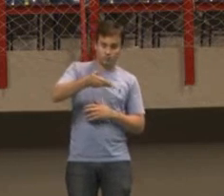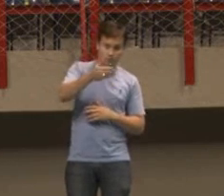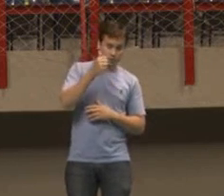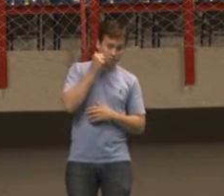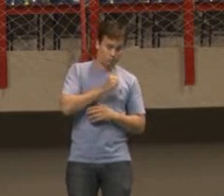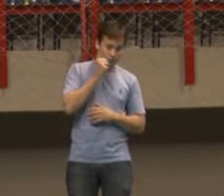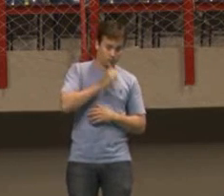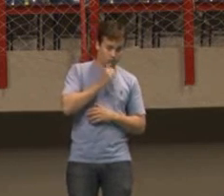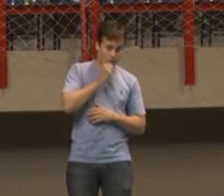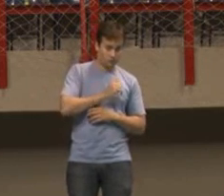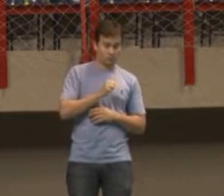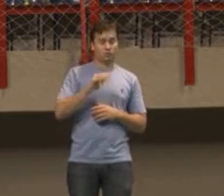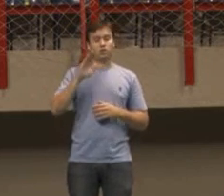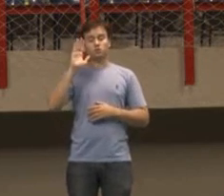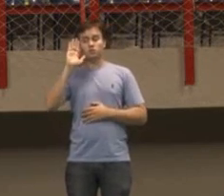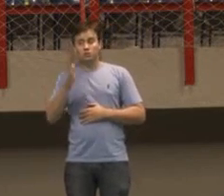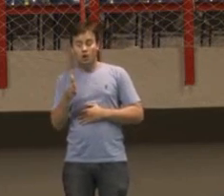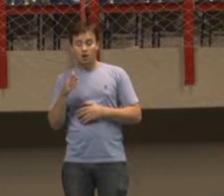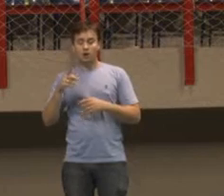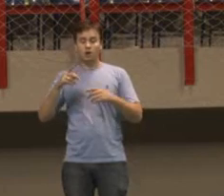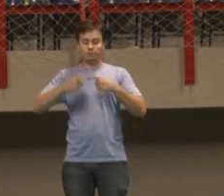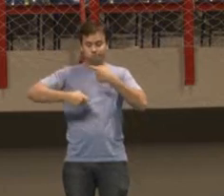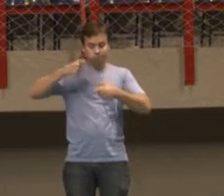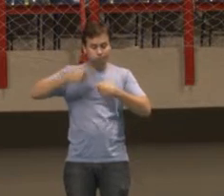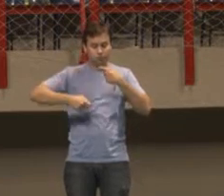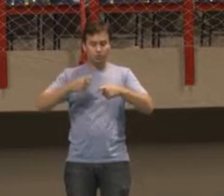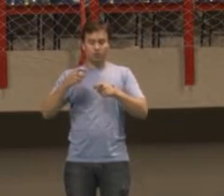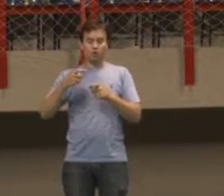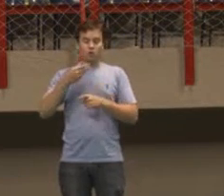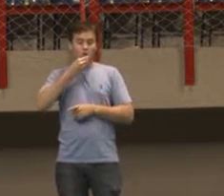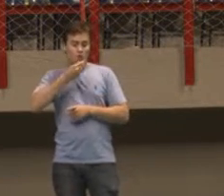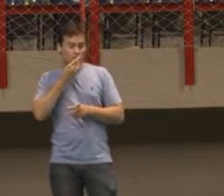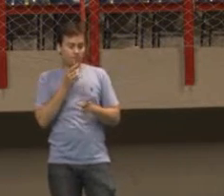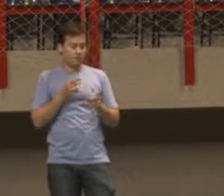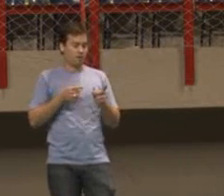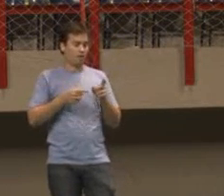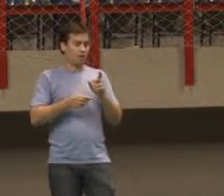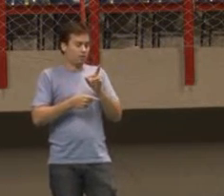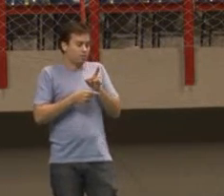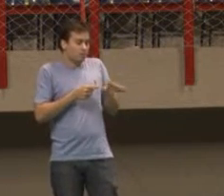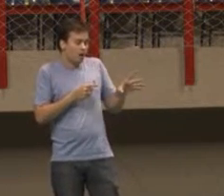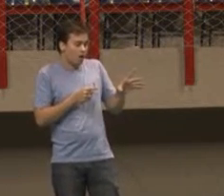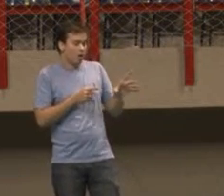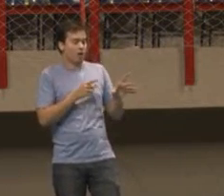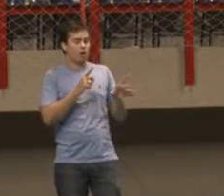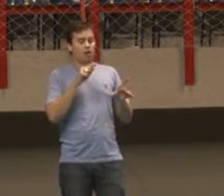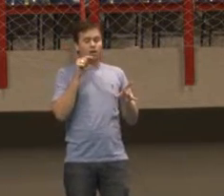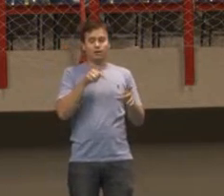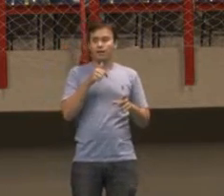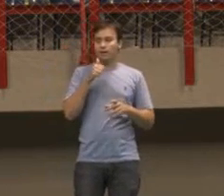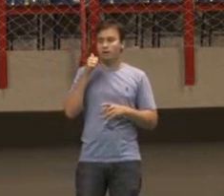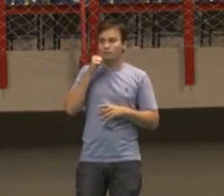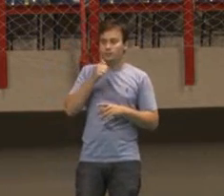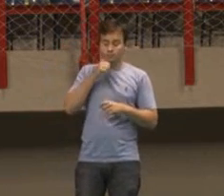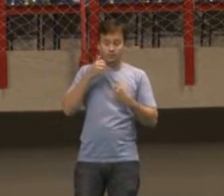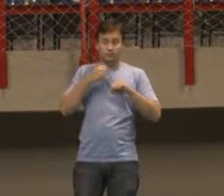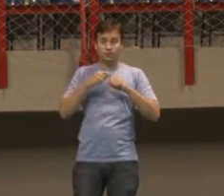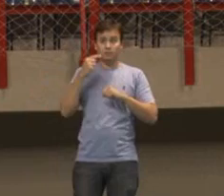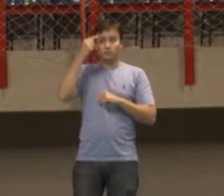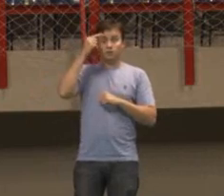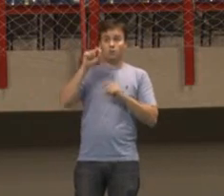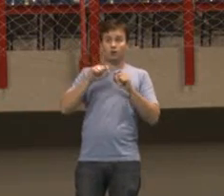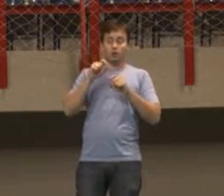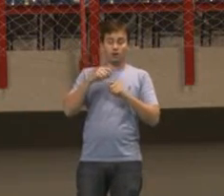houve ejaculação e você está preocupada, qual é a ideia? Toma a pílula no dia seguinte, até